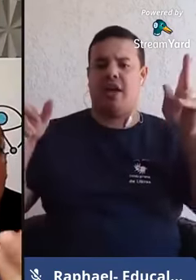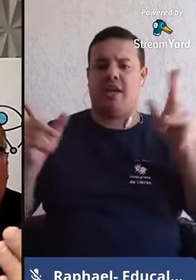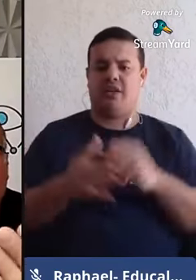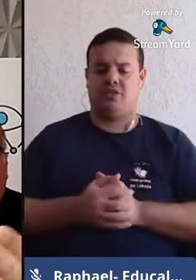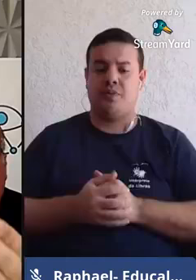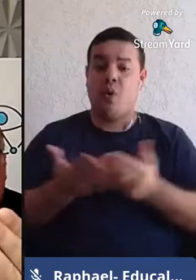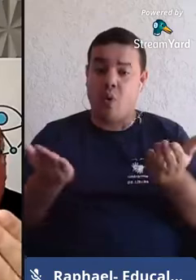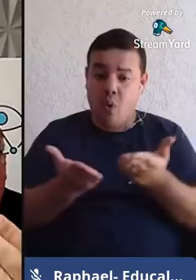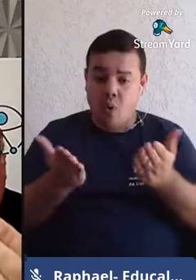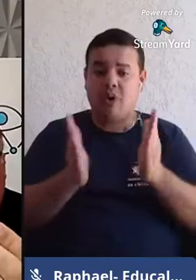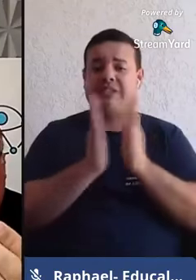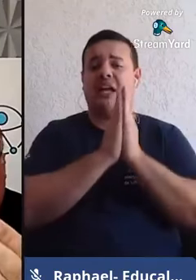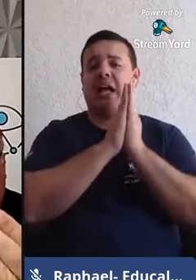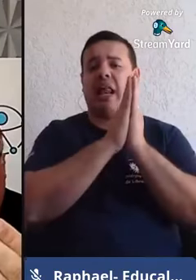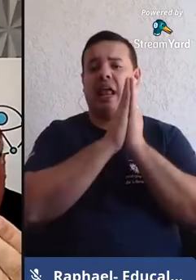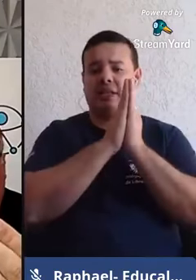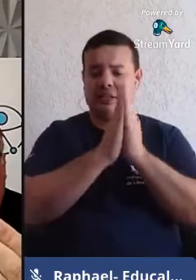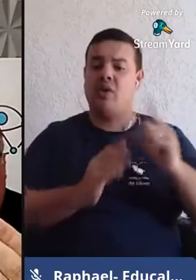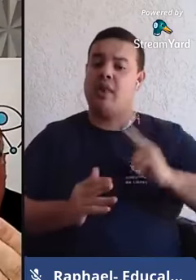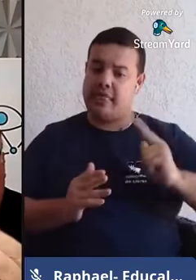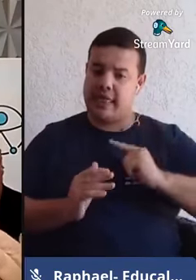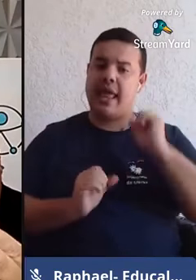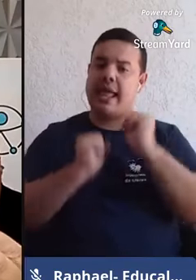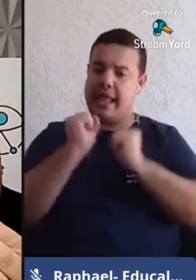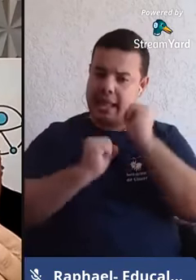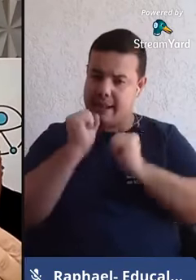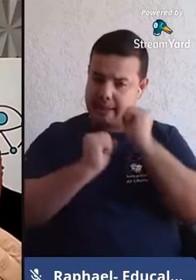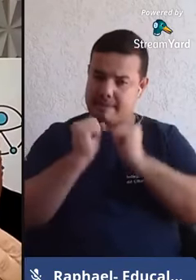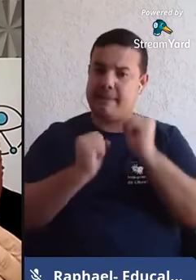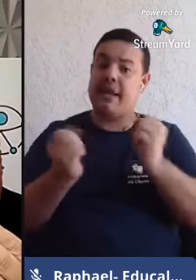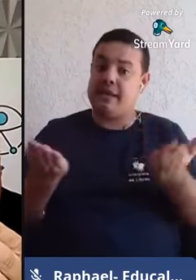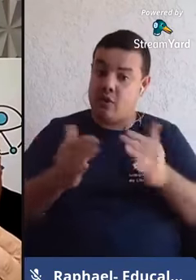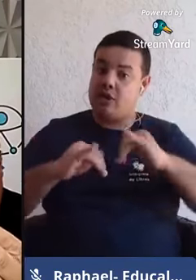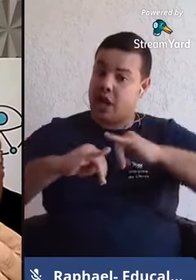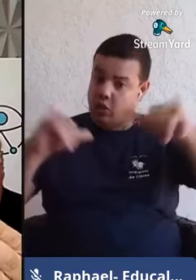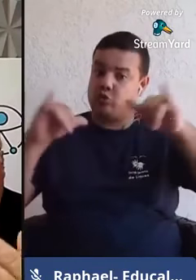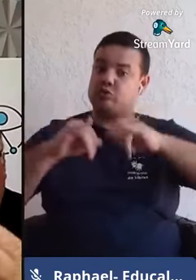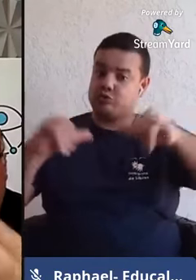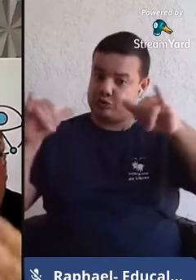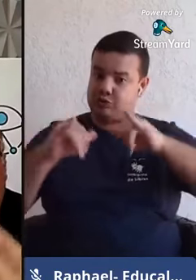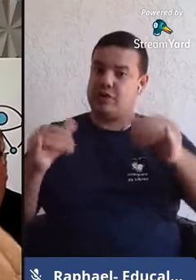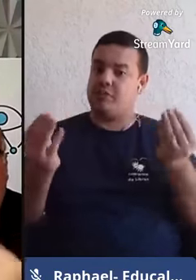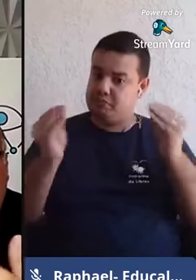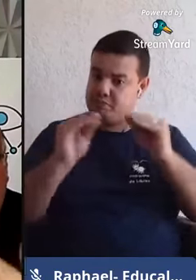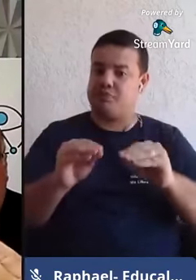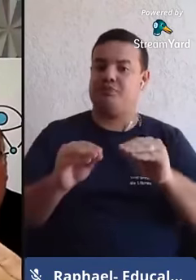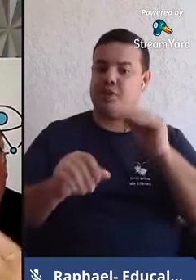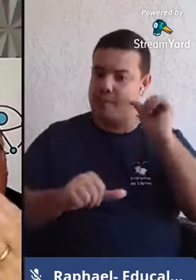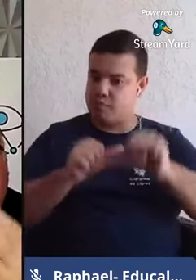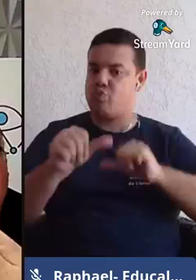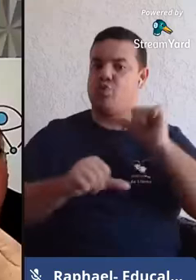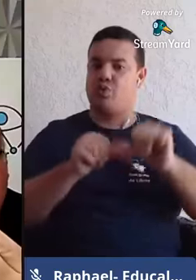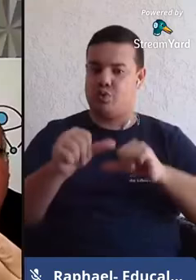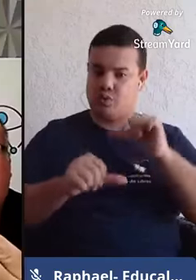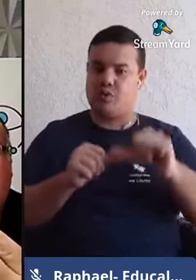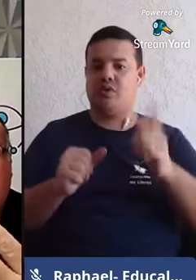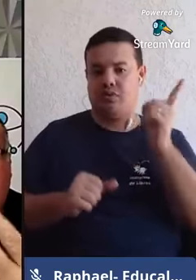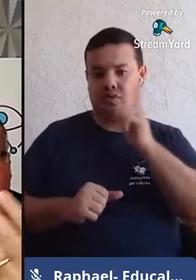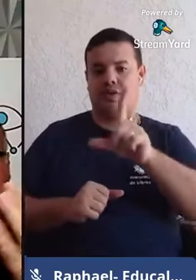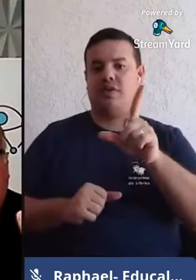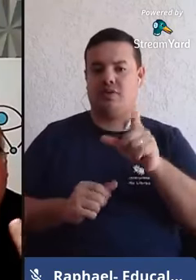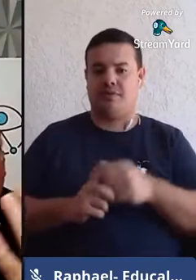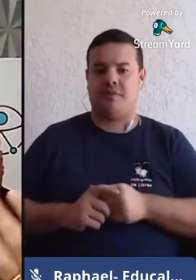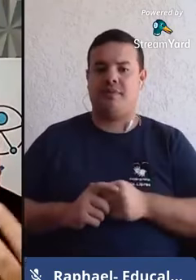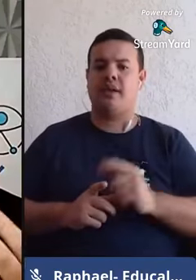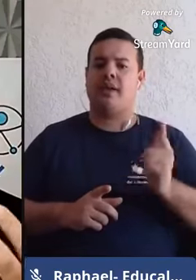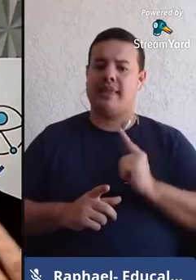Deus, a gente tem muitas dessas empresas que falaram isso para mim anunciando na revista, né? Hoje mudou. Hoje a gente tem anunciando na revista,